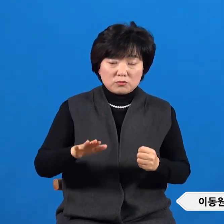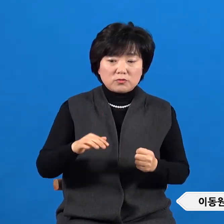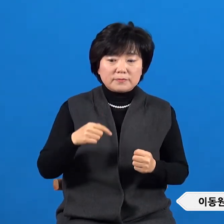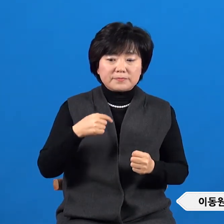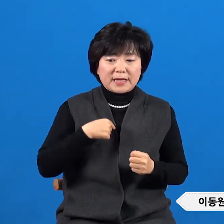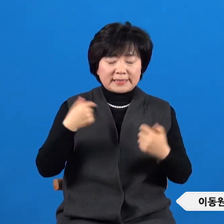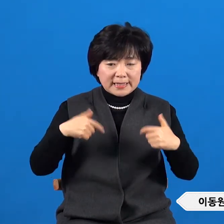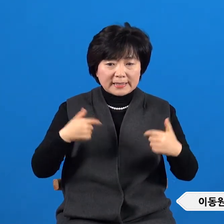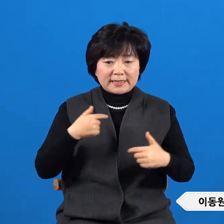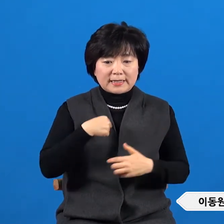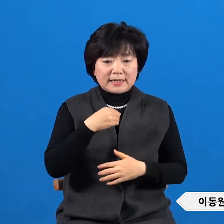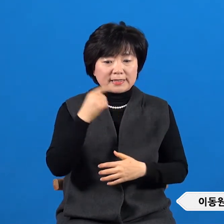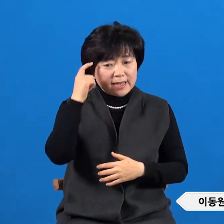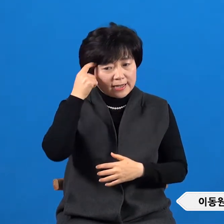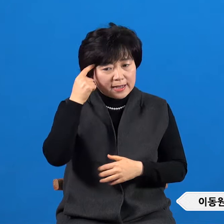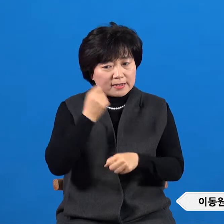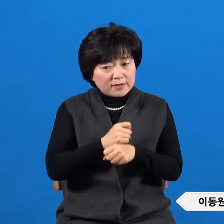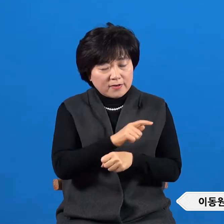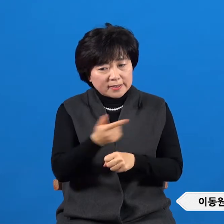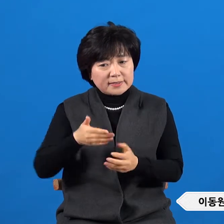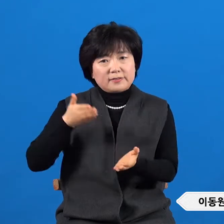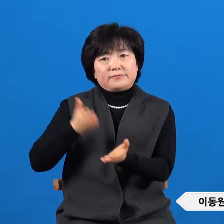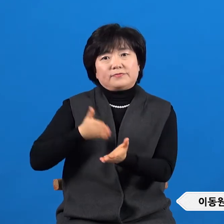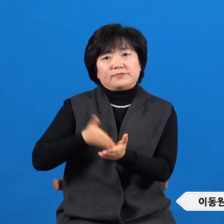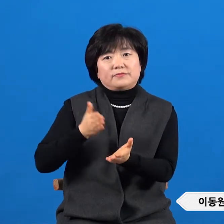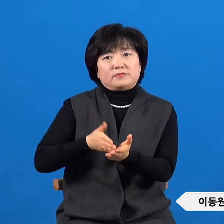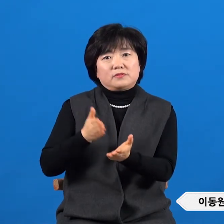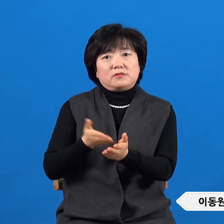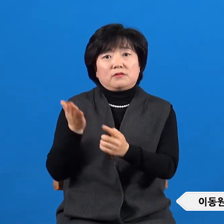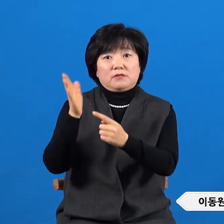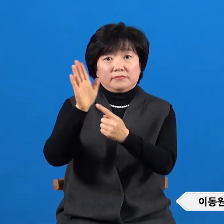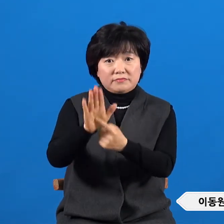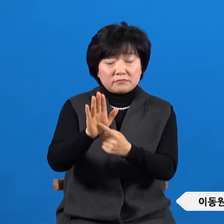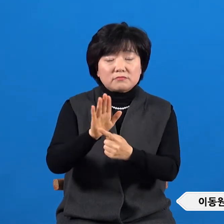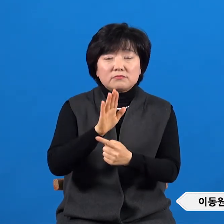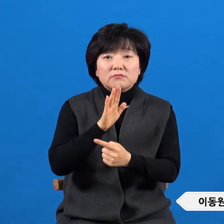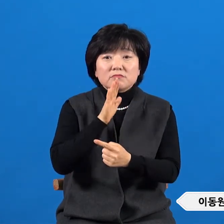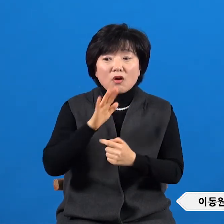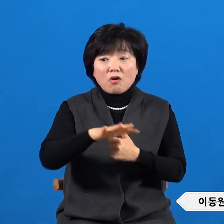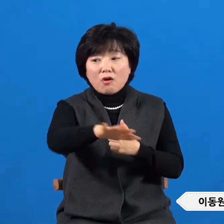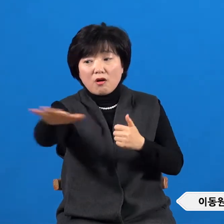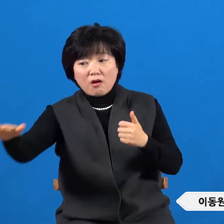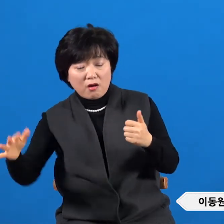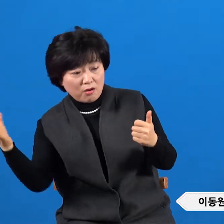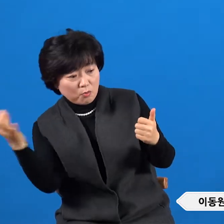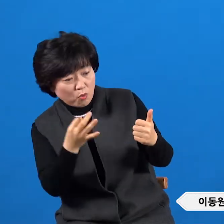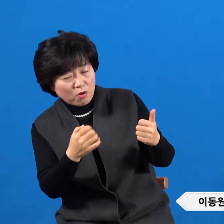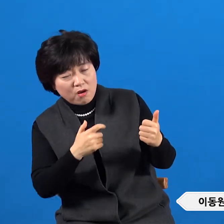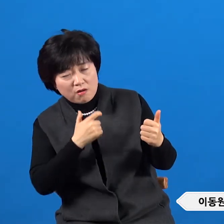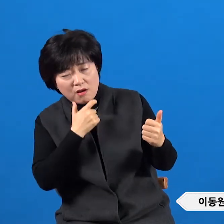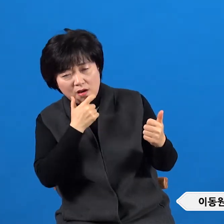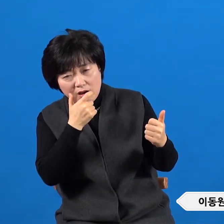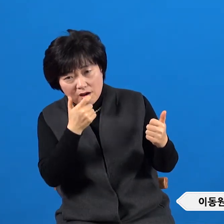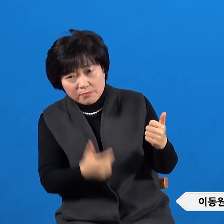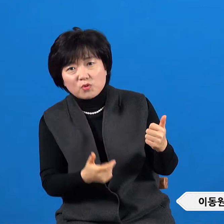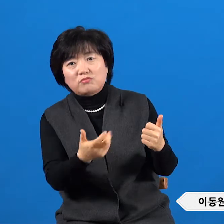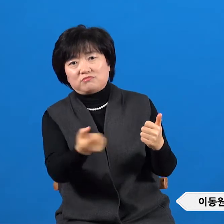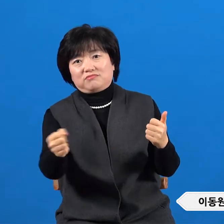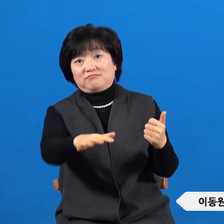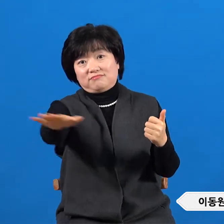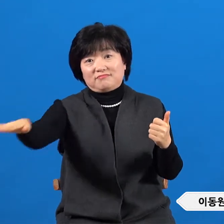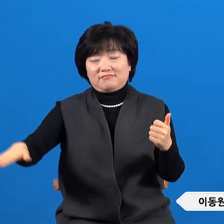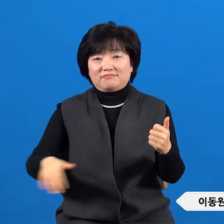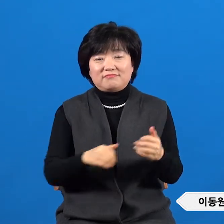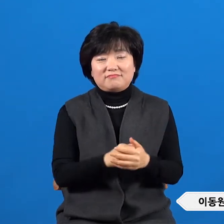무대였고 정견 발표 장소이기도 했습니다. 그는 실로 모든 계층의 사람들을